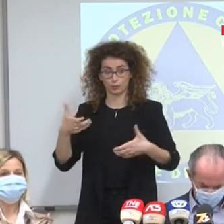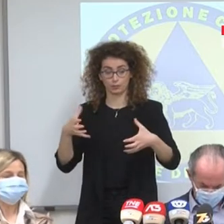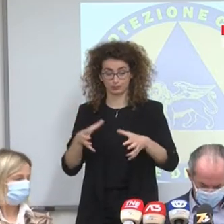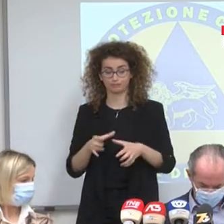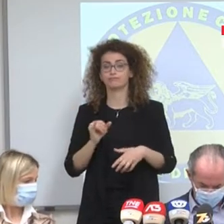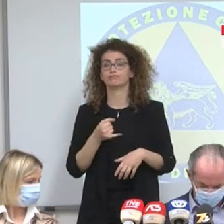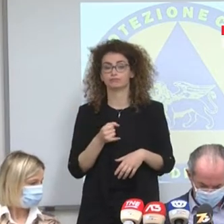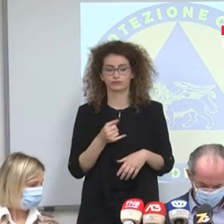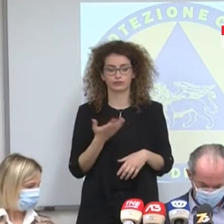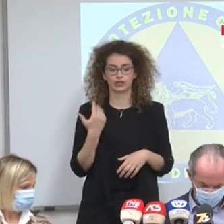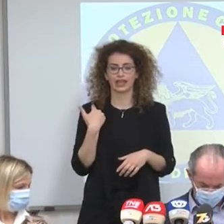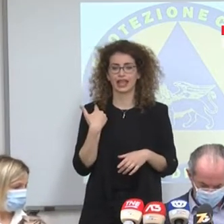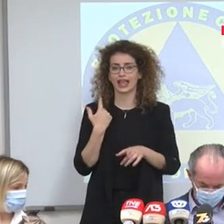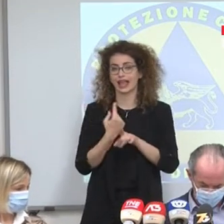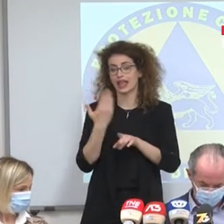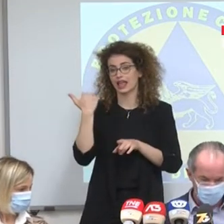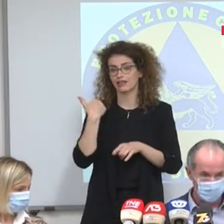Sì. Erano previsti